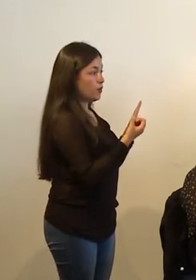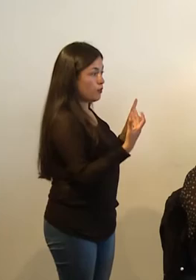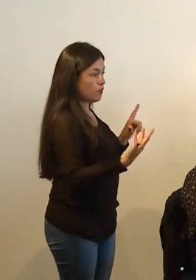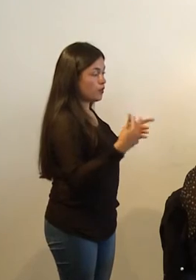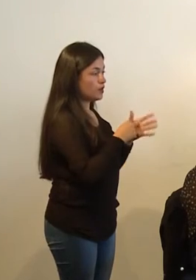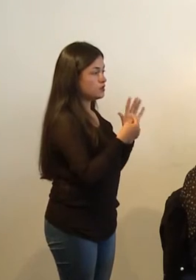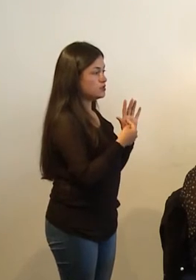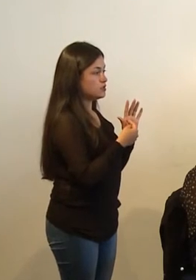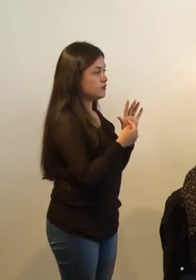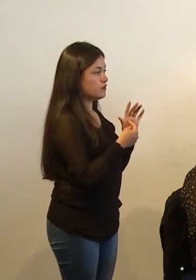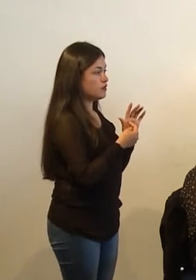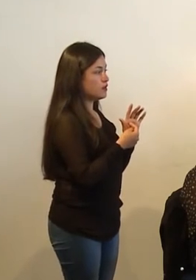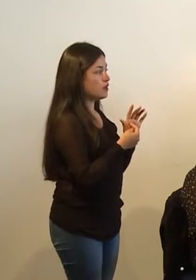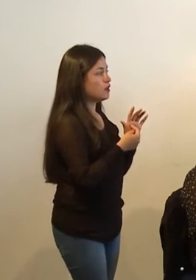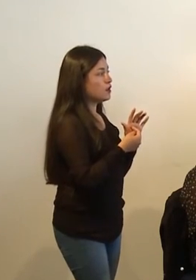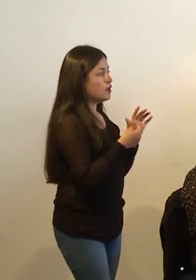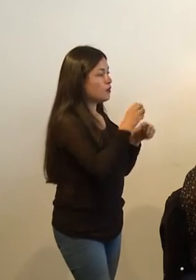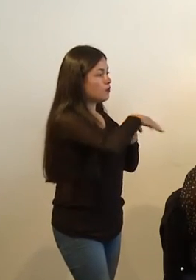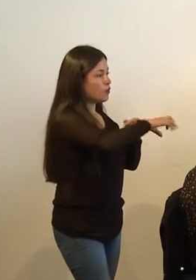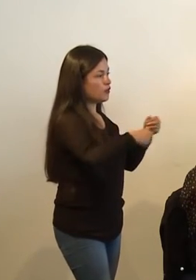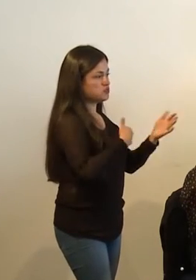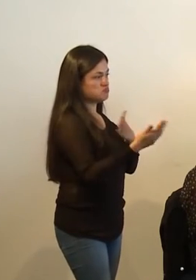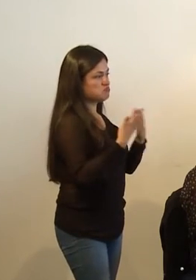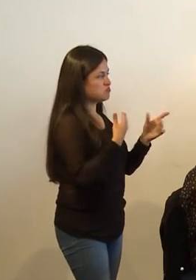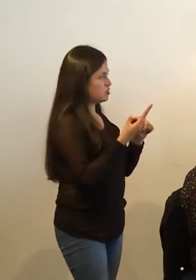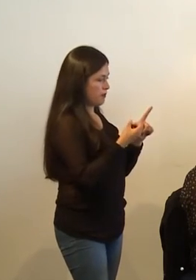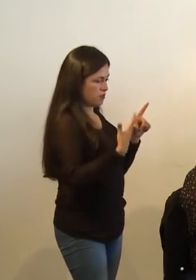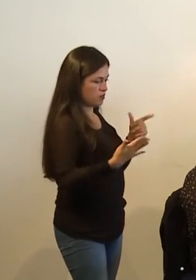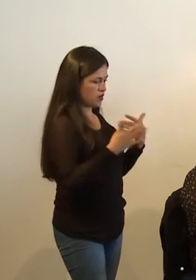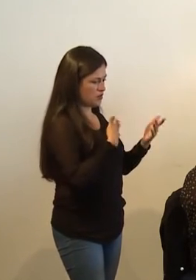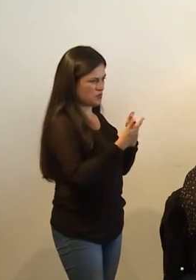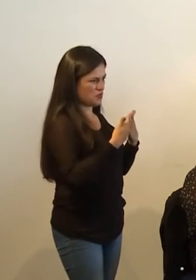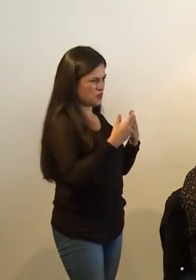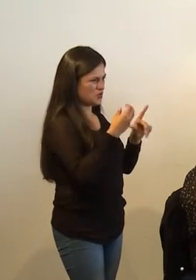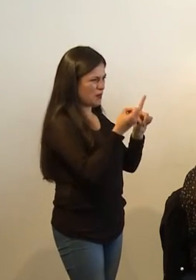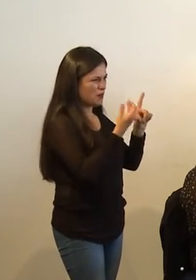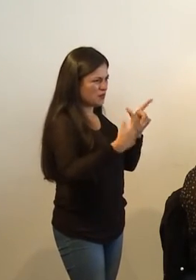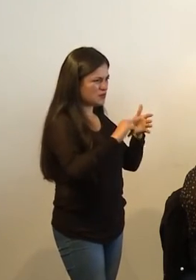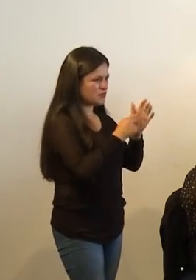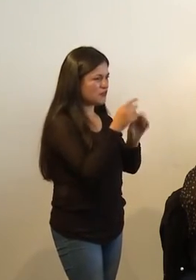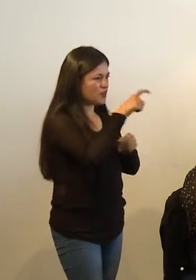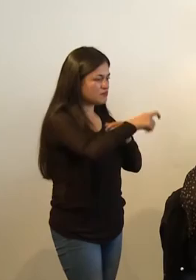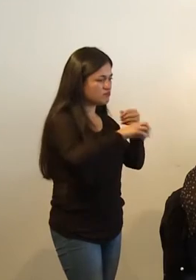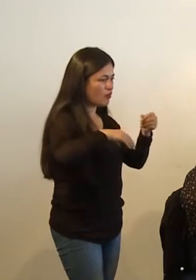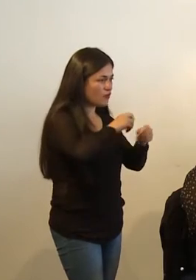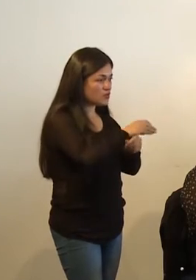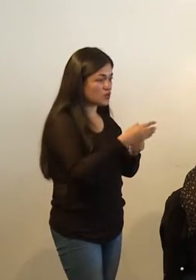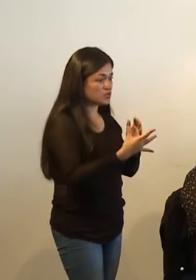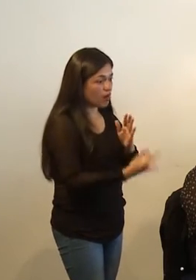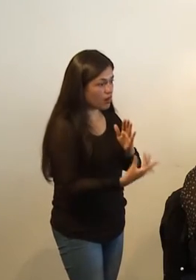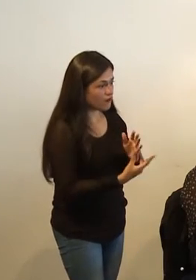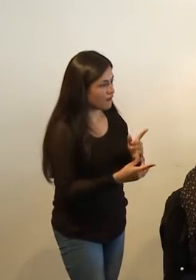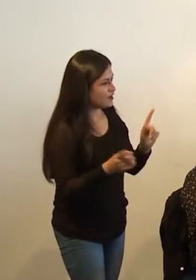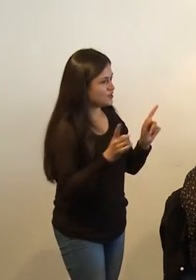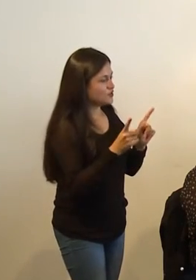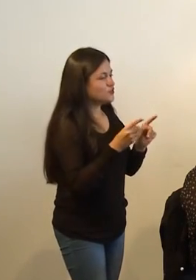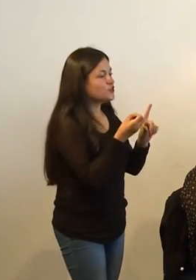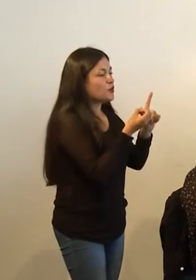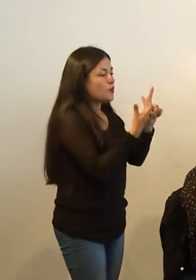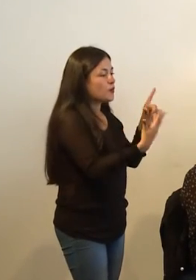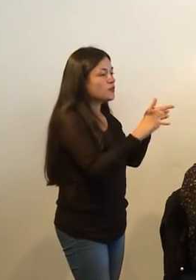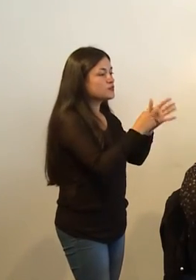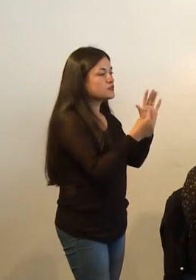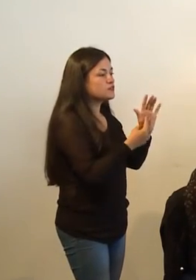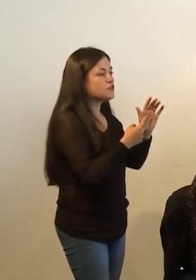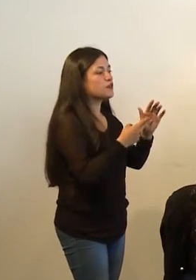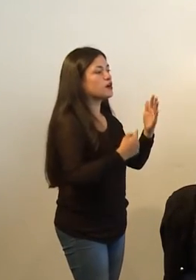tanto por las poblaciones con las que trabajamos, sino por el sentido político que orienta la acción, que es fortalecer precisamente